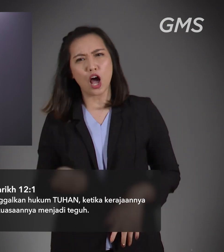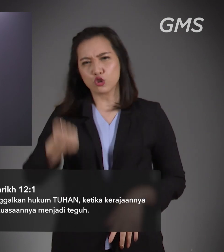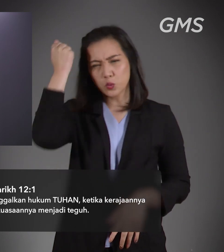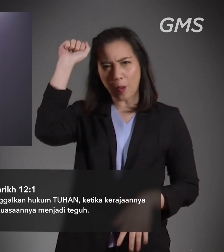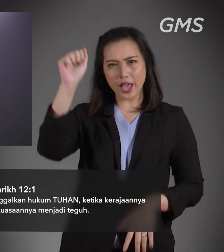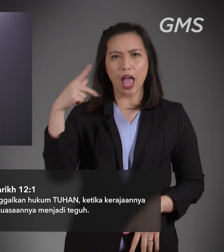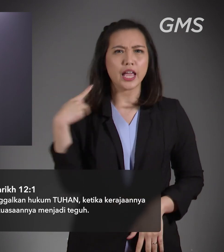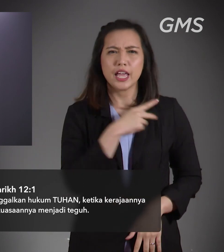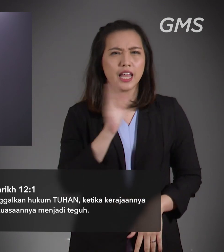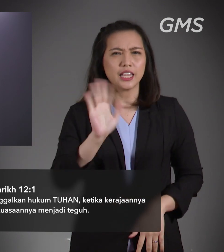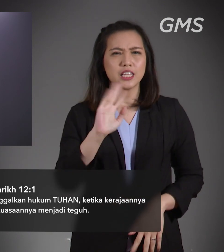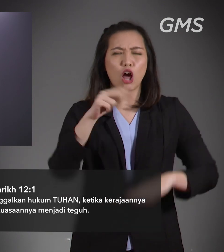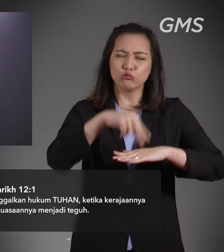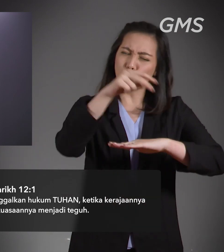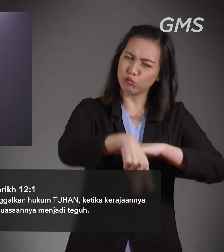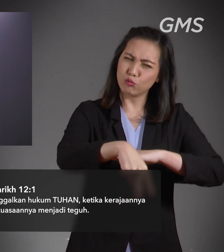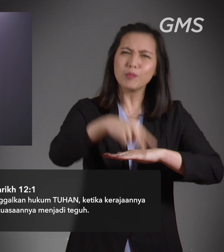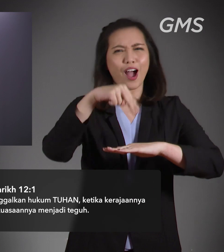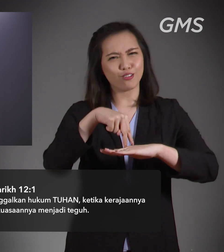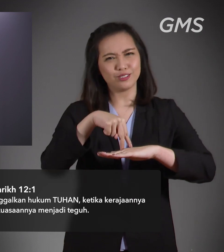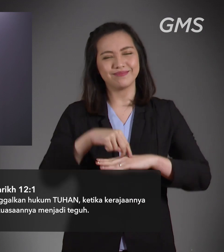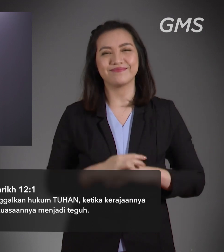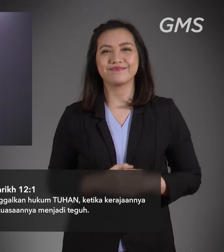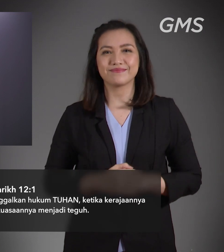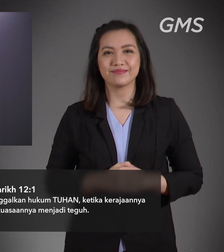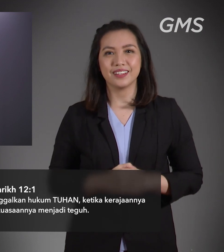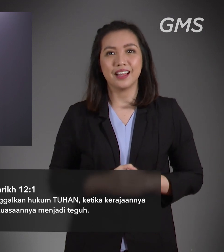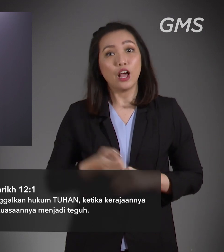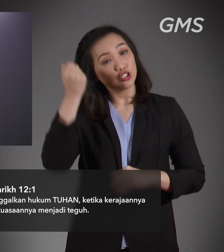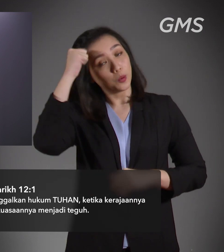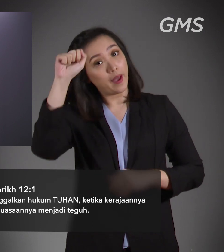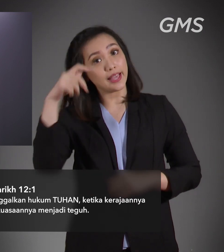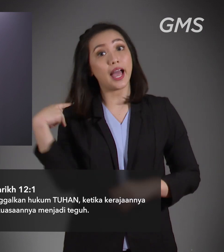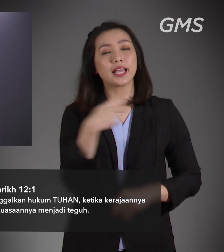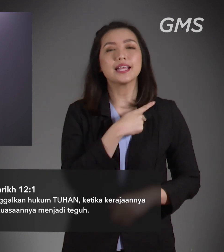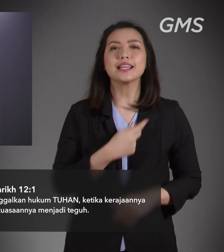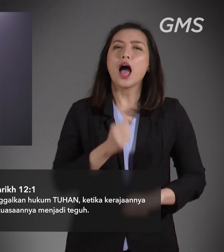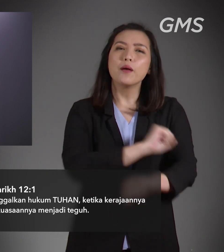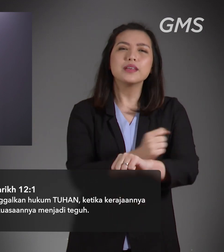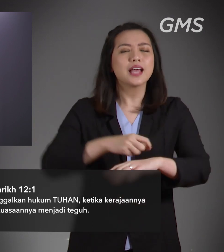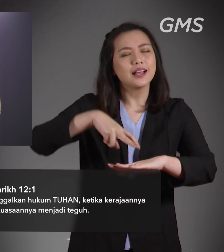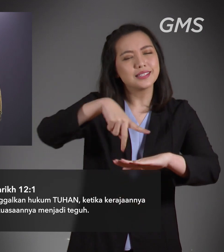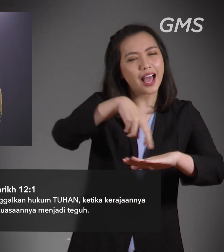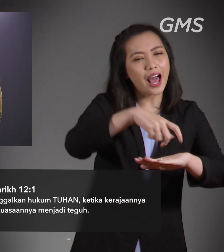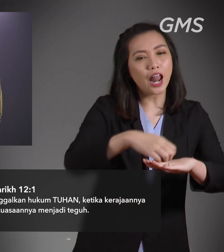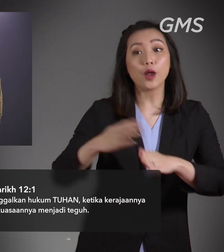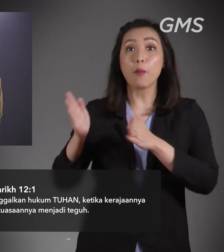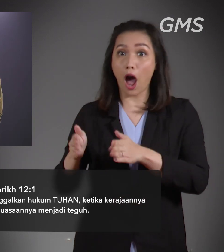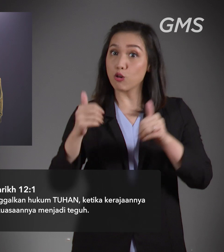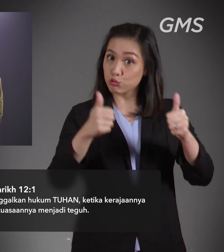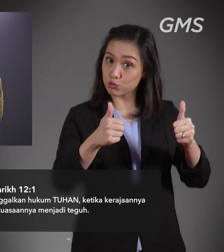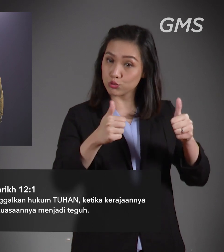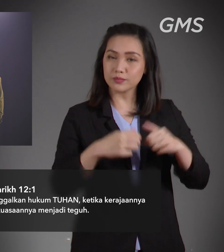tahun ini, menjelang tahun yang akan datang, kita bisa berjalan secara stabil dan konsisten di dalam Tuhan.